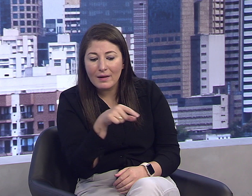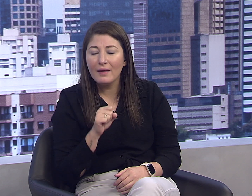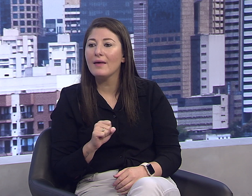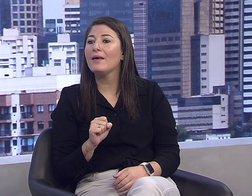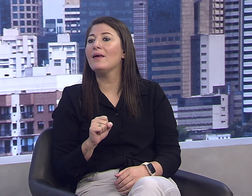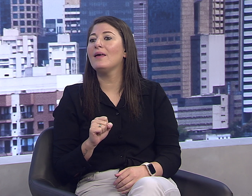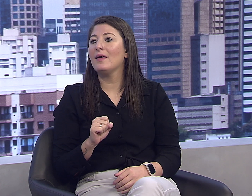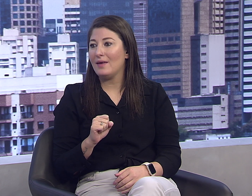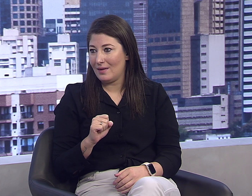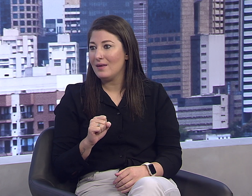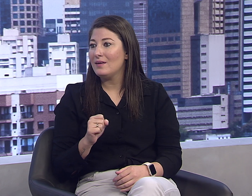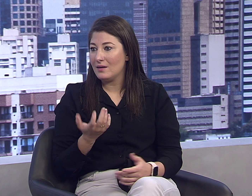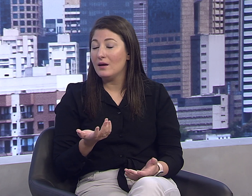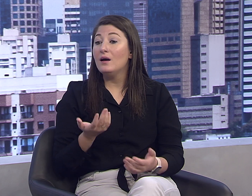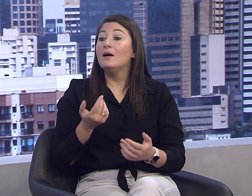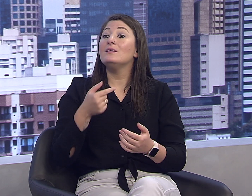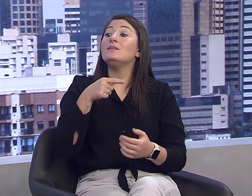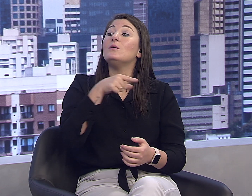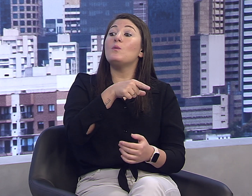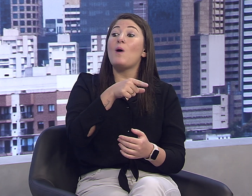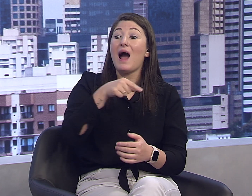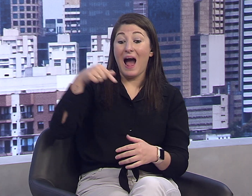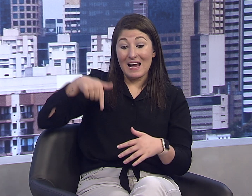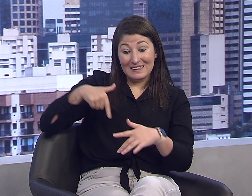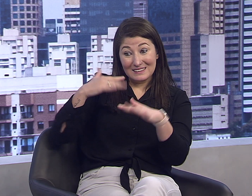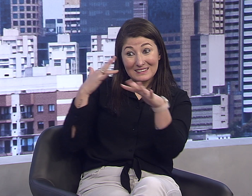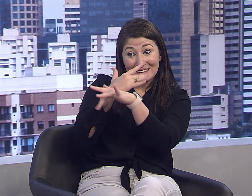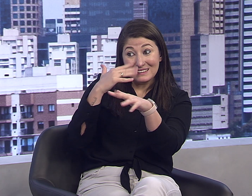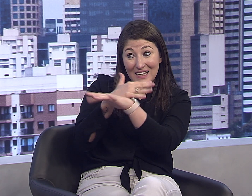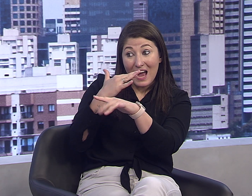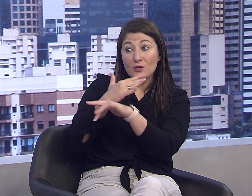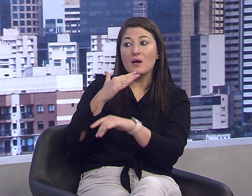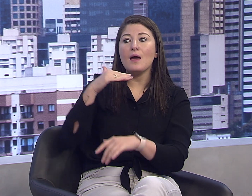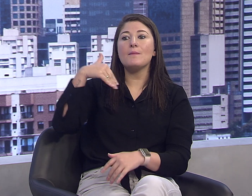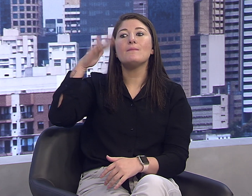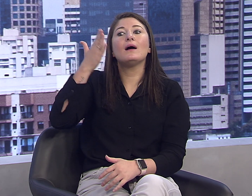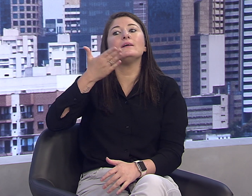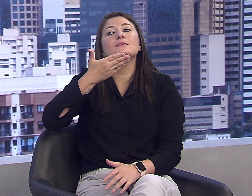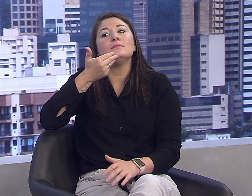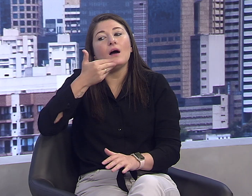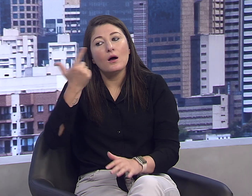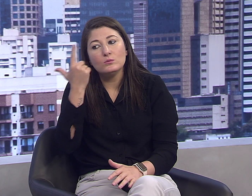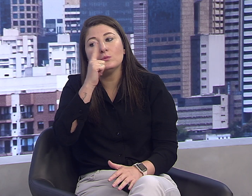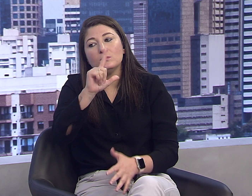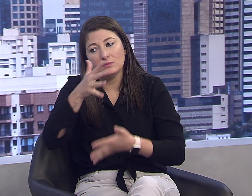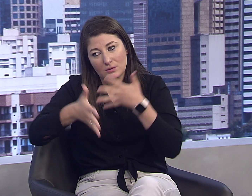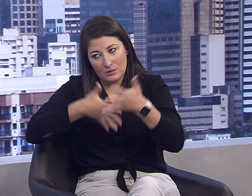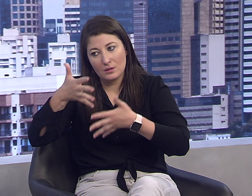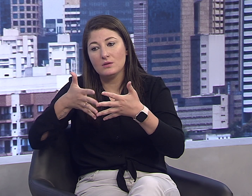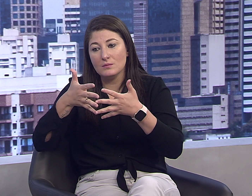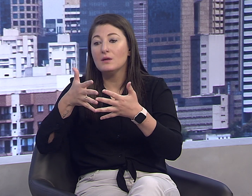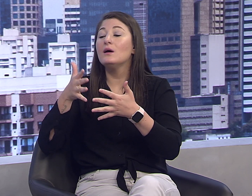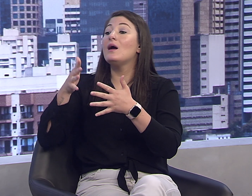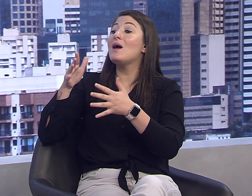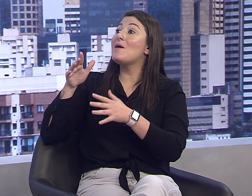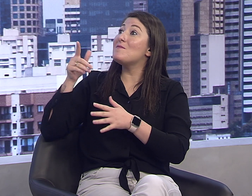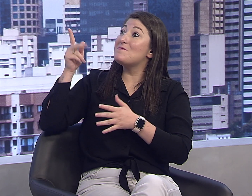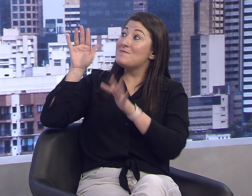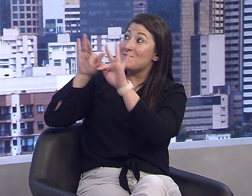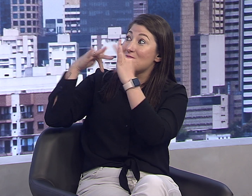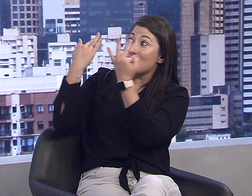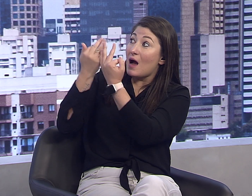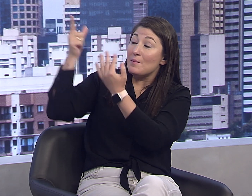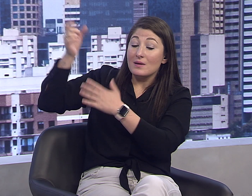sinais, então já acha que essa criança ou esse surdo não tem chances de ter um futuro, um plano de carreira. Então,